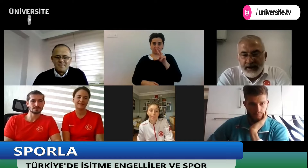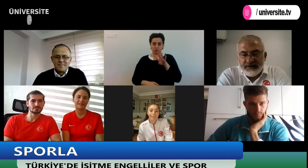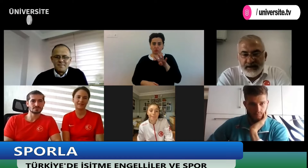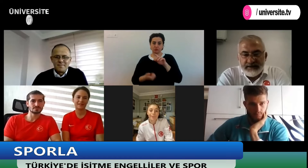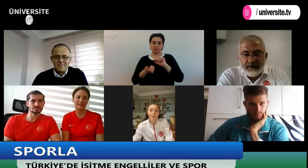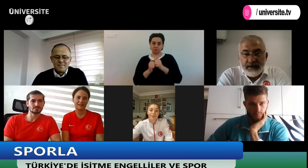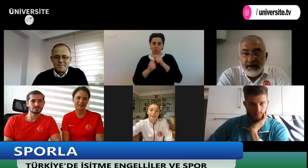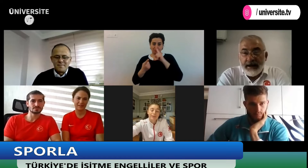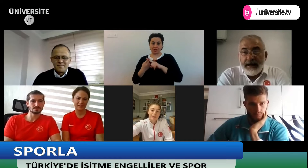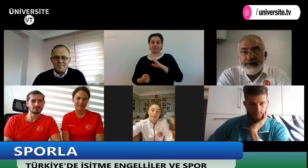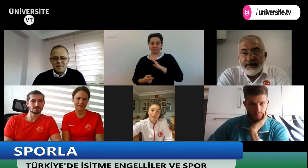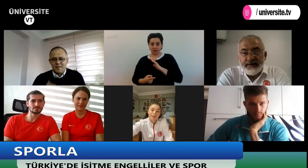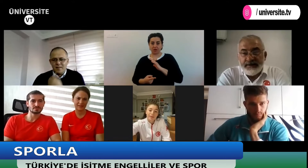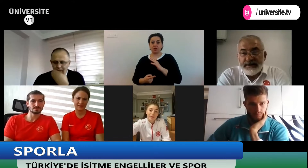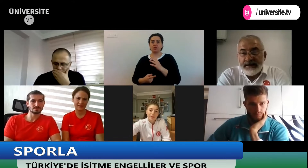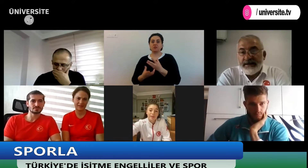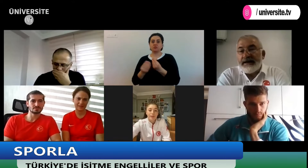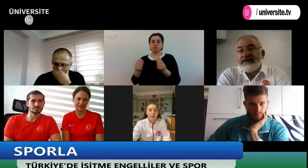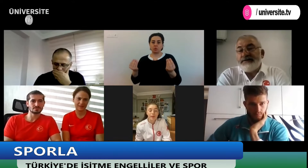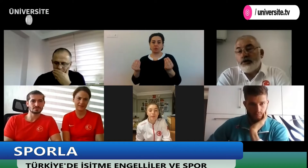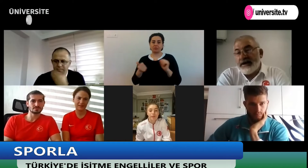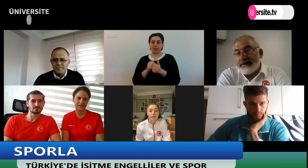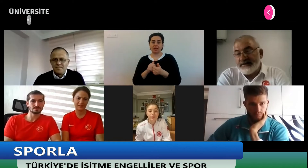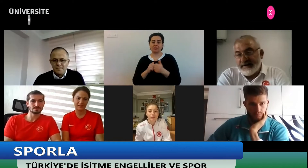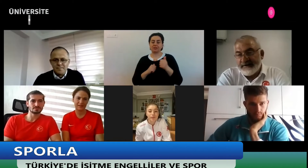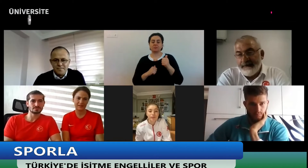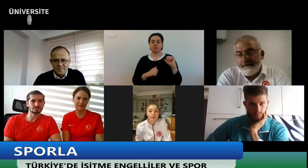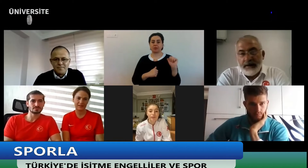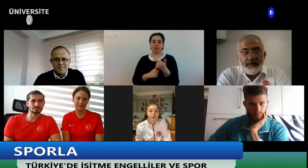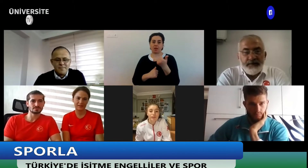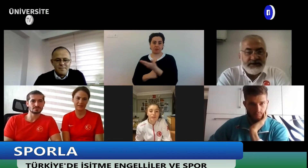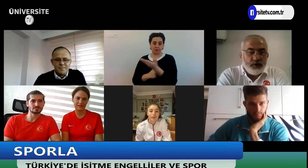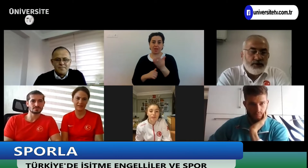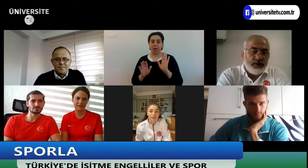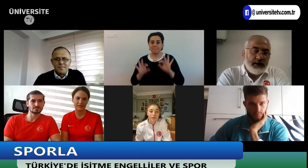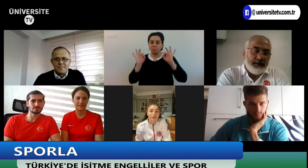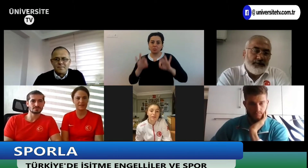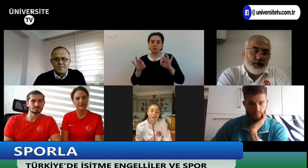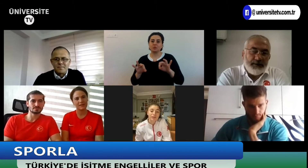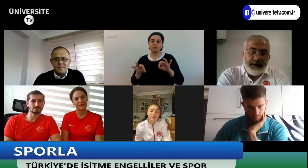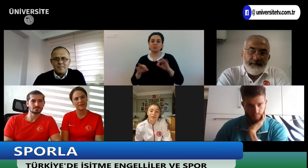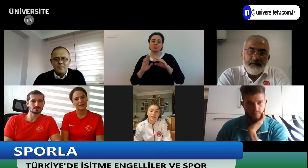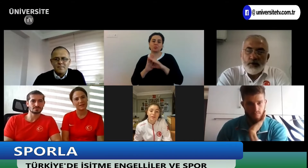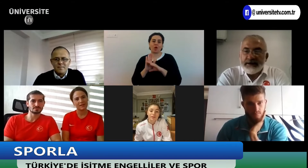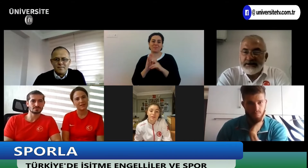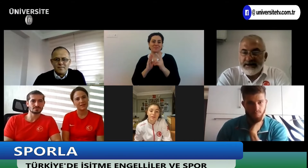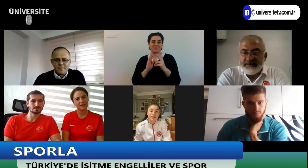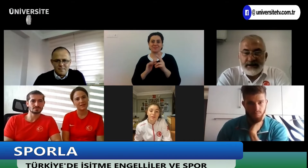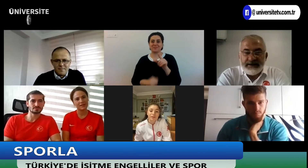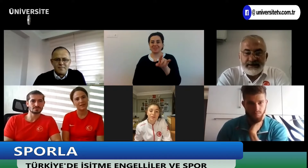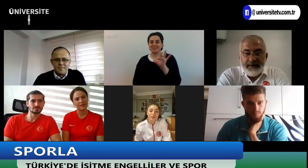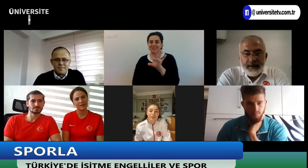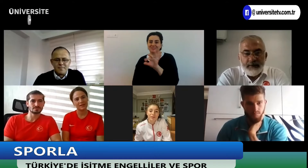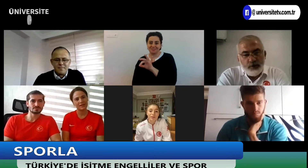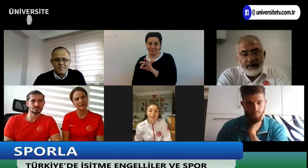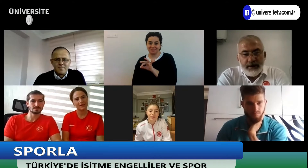24 branş var. Her biri birbirinden değerli sporcularımız var. Ama biz bugün programa bu kardeşlerimizi